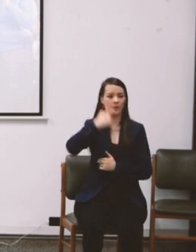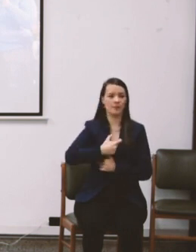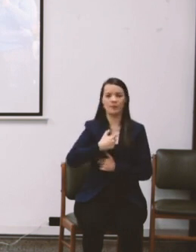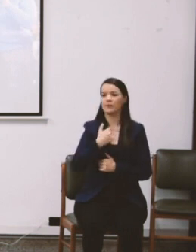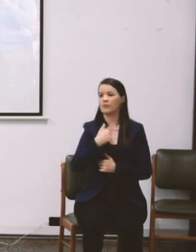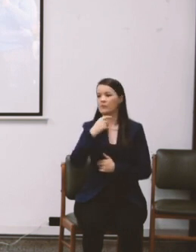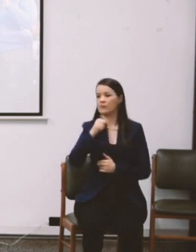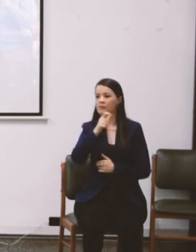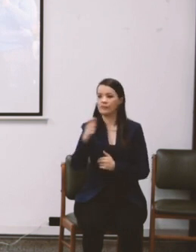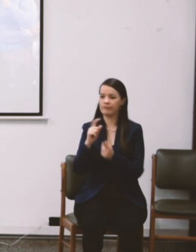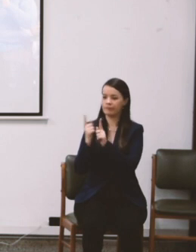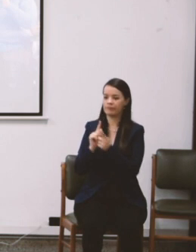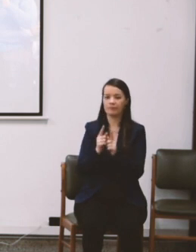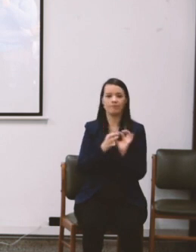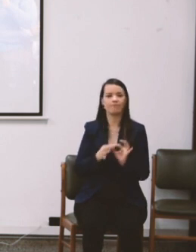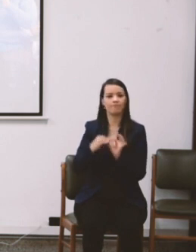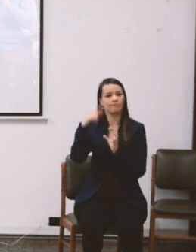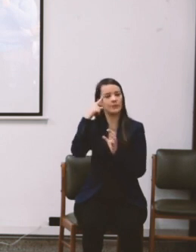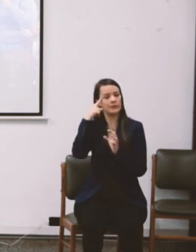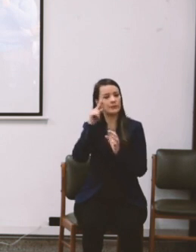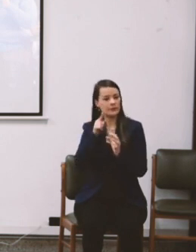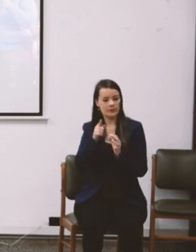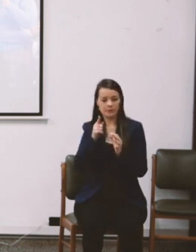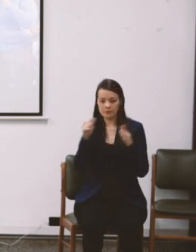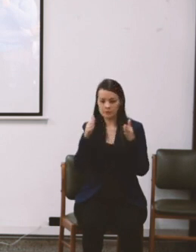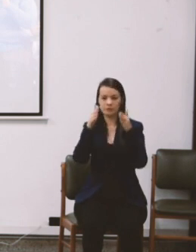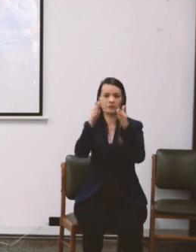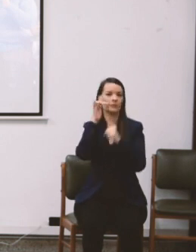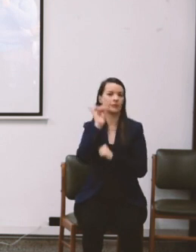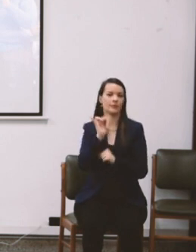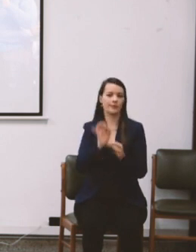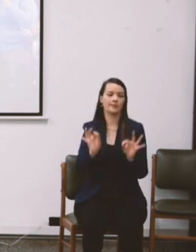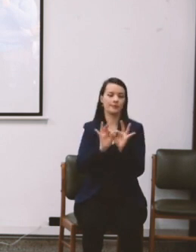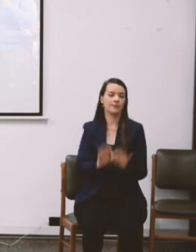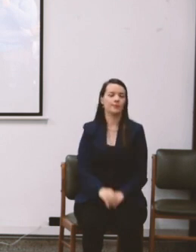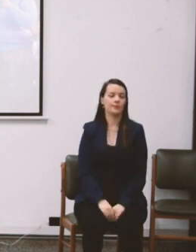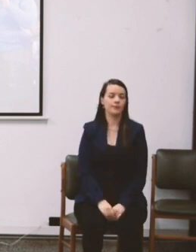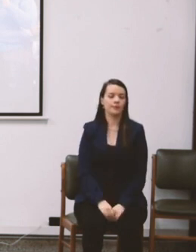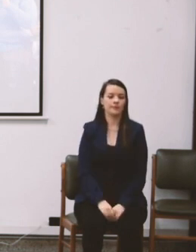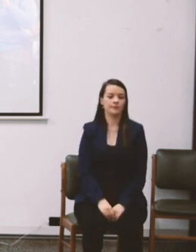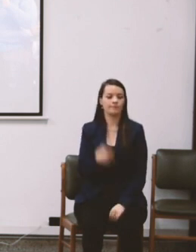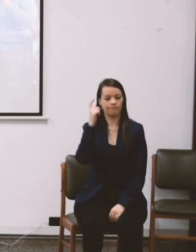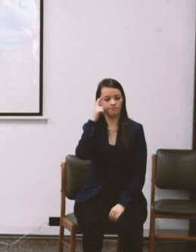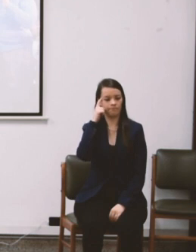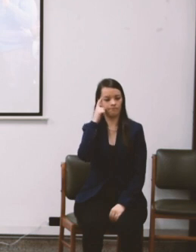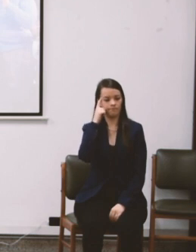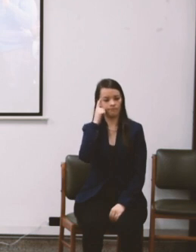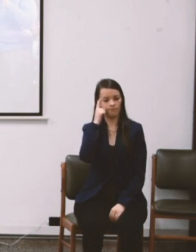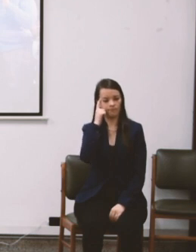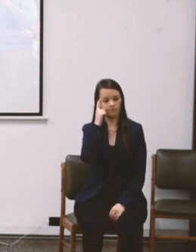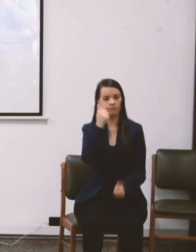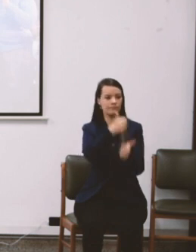es también como pensarnos en esa línea. Yo creo que es una pregunta que nos tenemos que hacer de